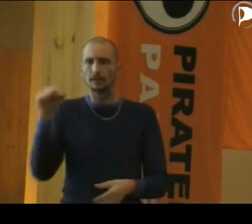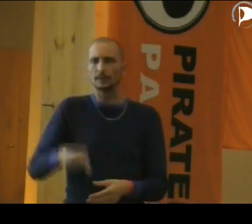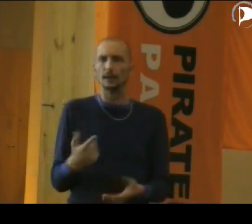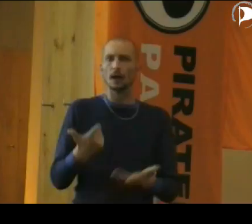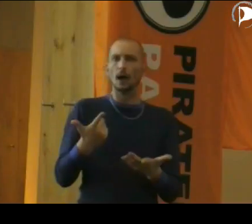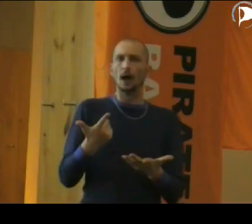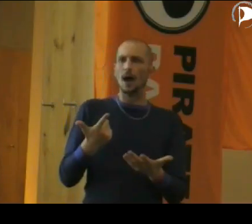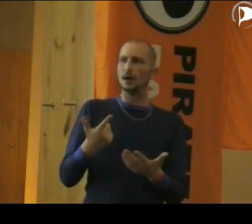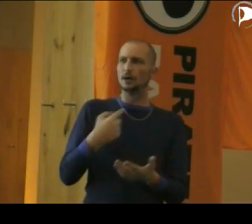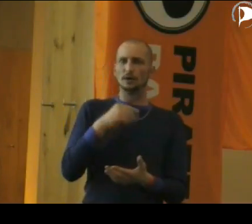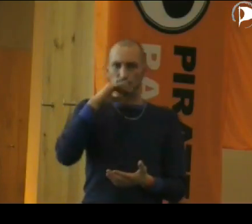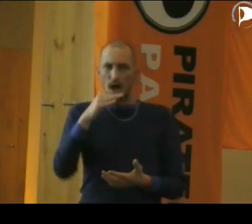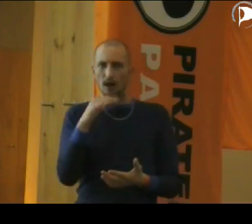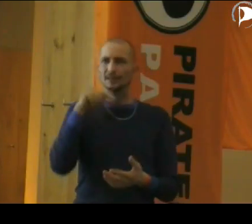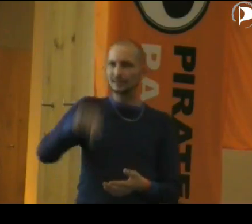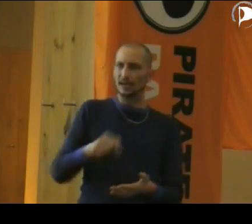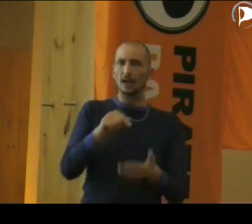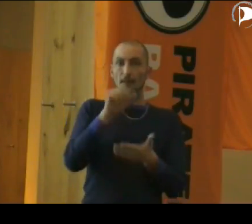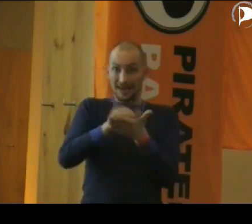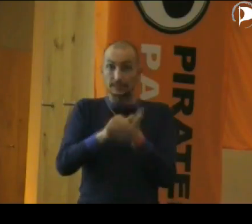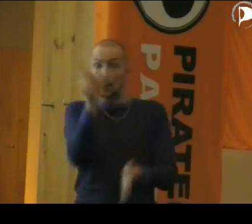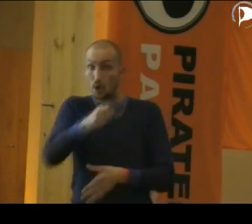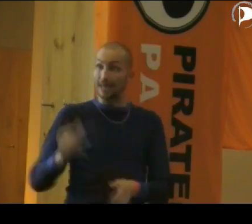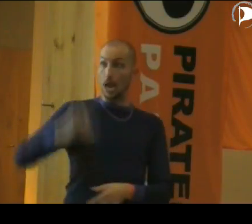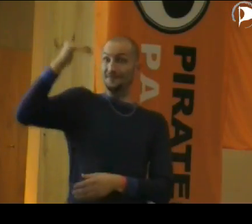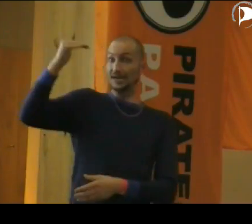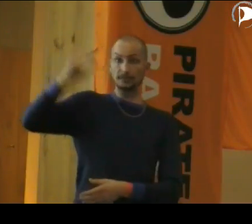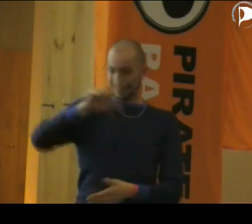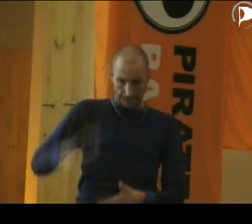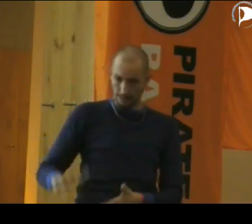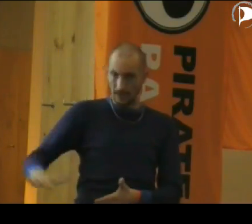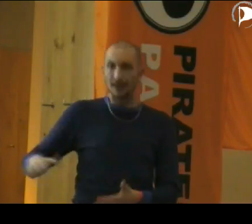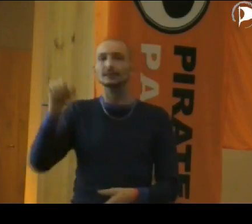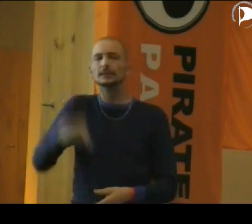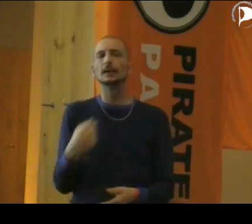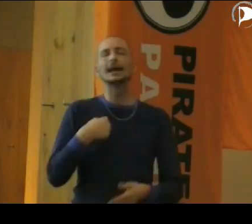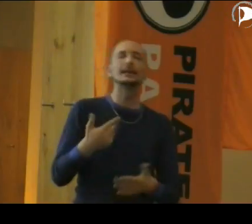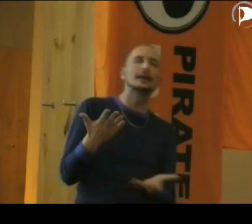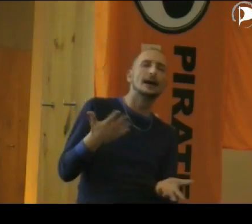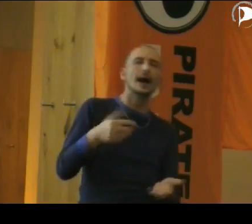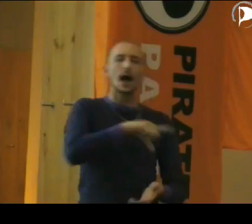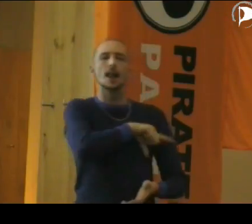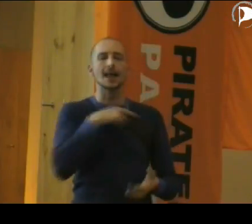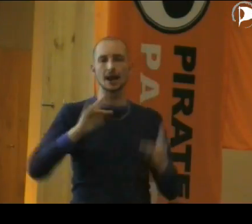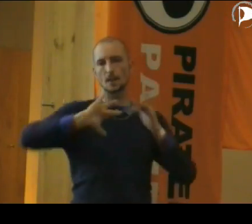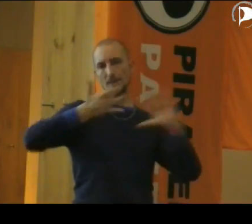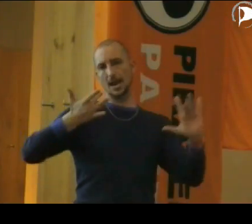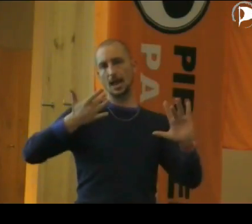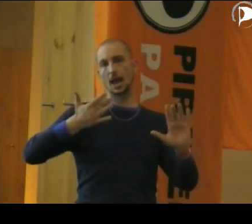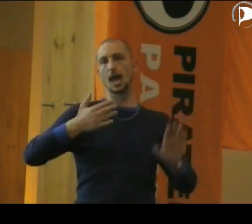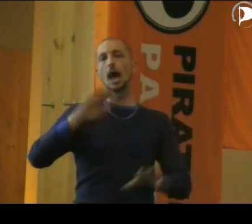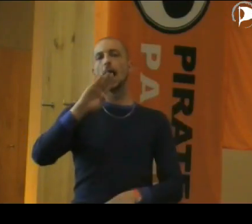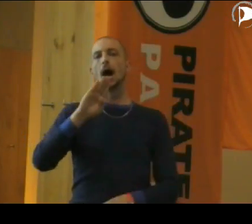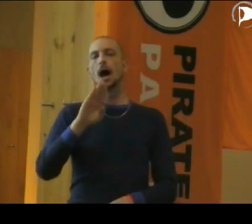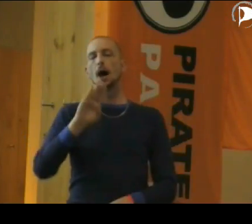längst in den händen ok also ich habe ja die relativ lange ihm mehr wert auf die waren würden gleich welchen